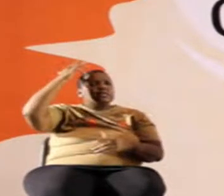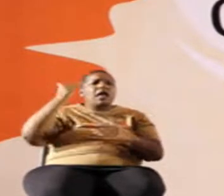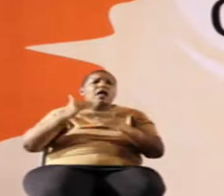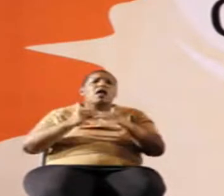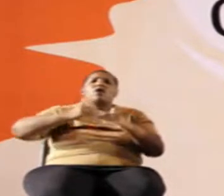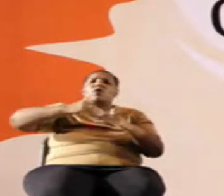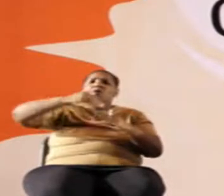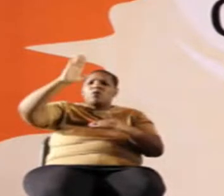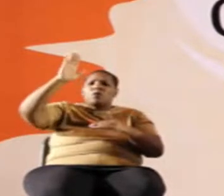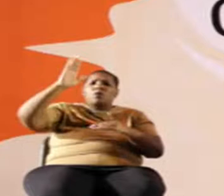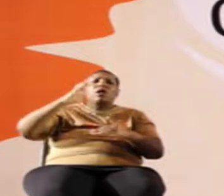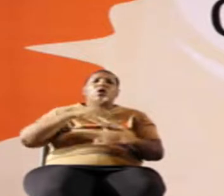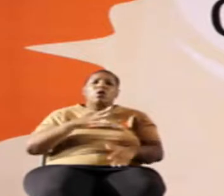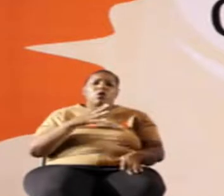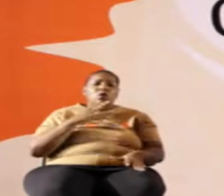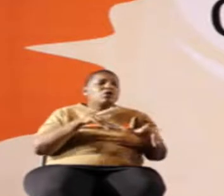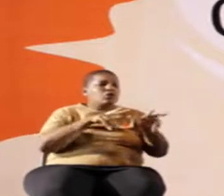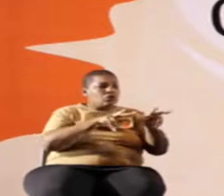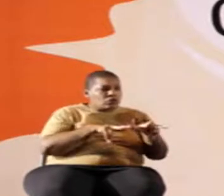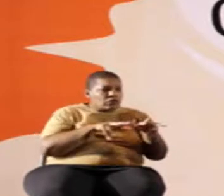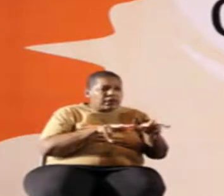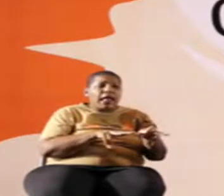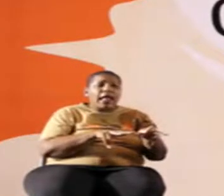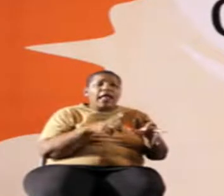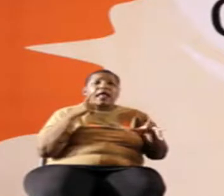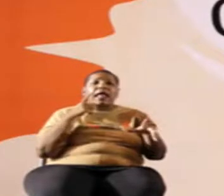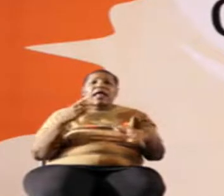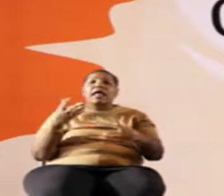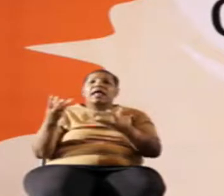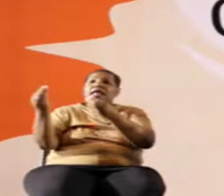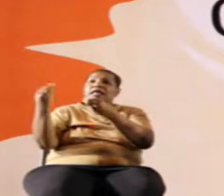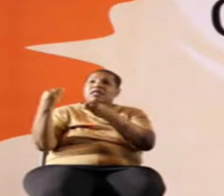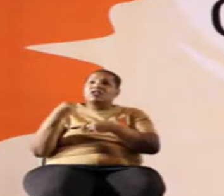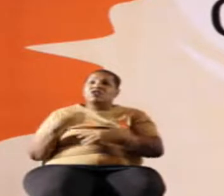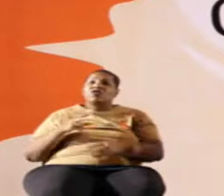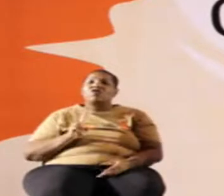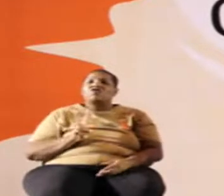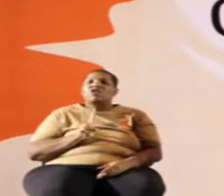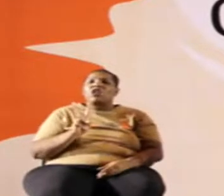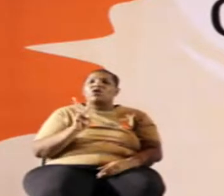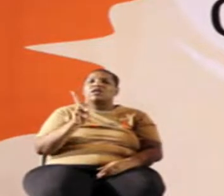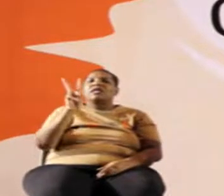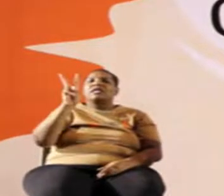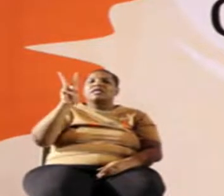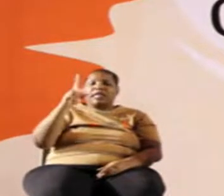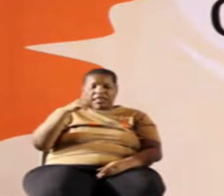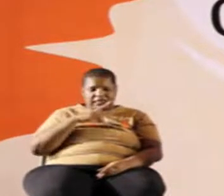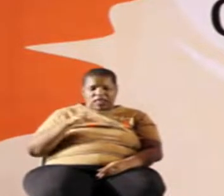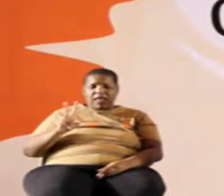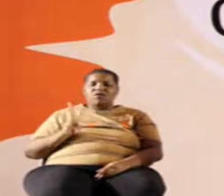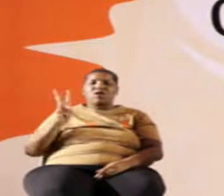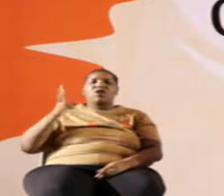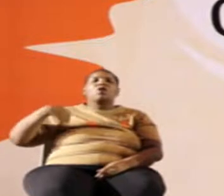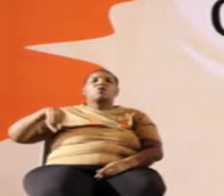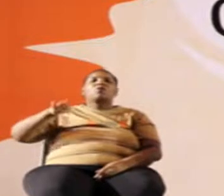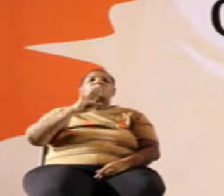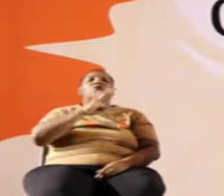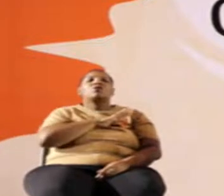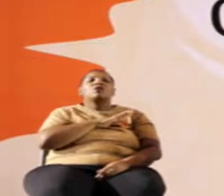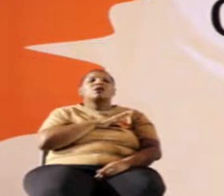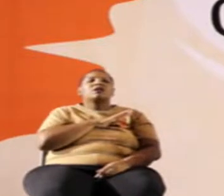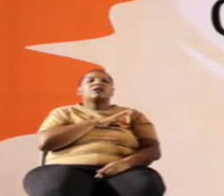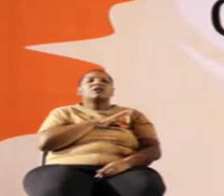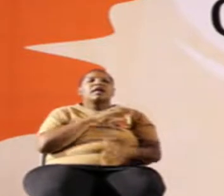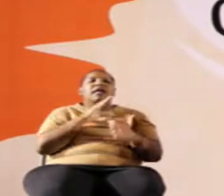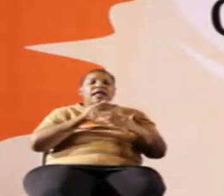também, conheço o candomblé também como aquele repositório daquilo que valoriza, que tem valor para nós. É nossa arca